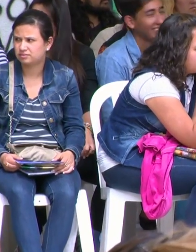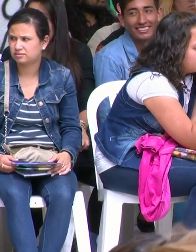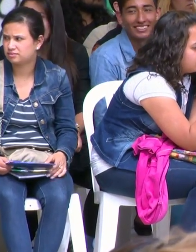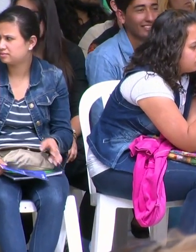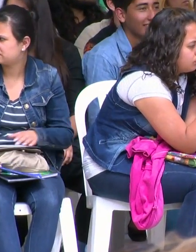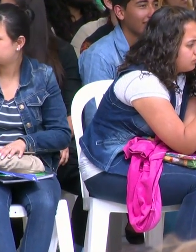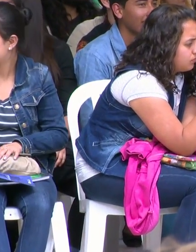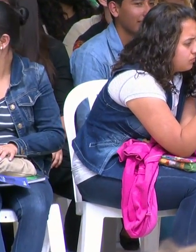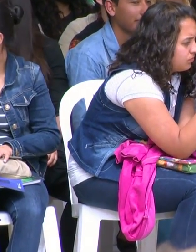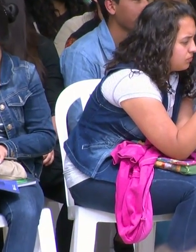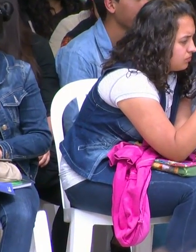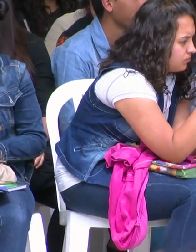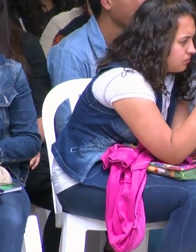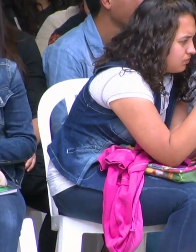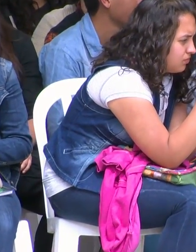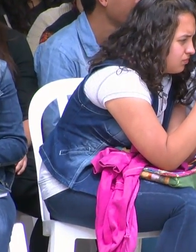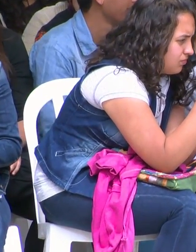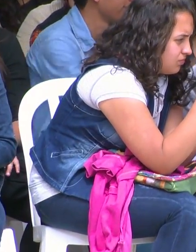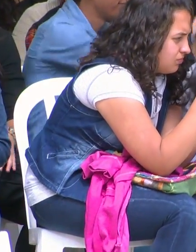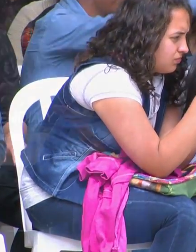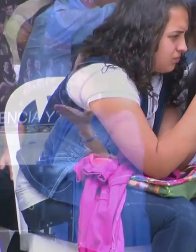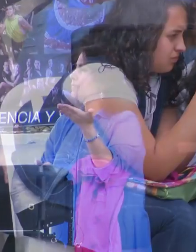con nosotros un